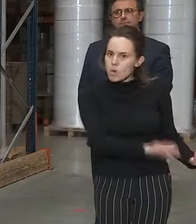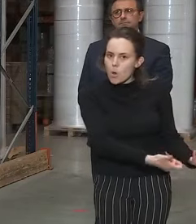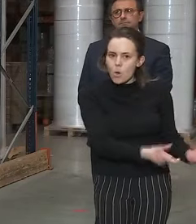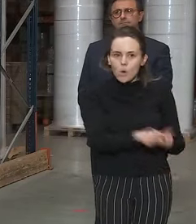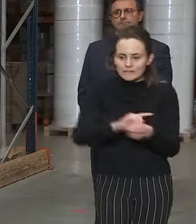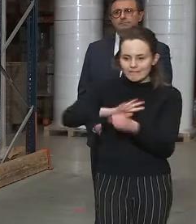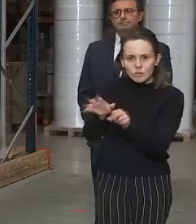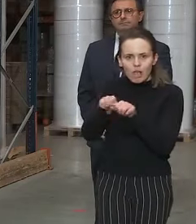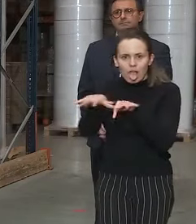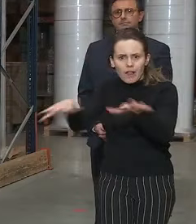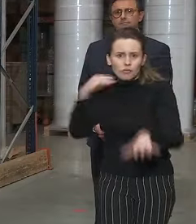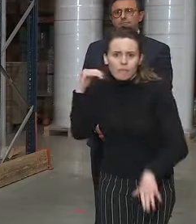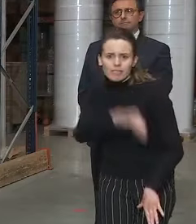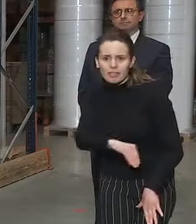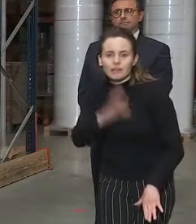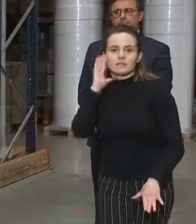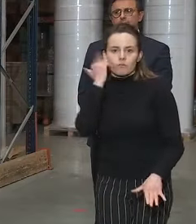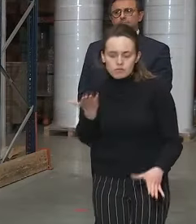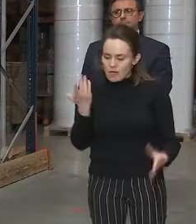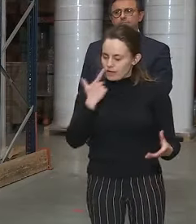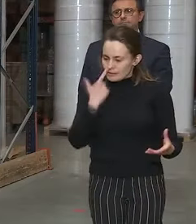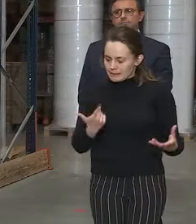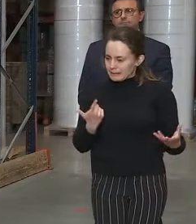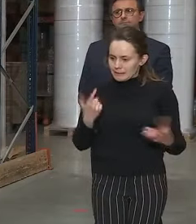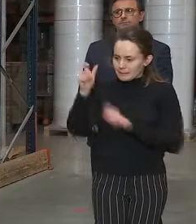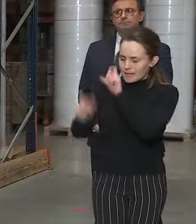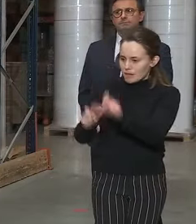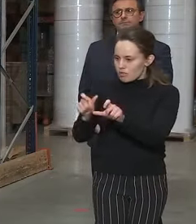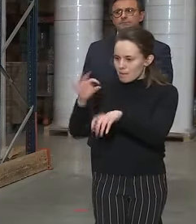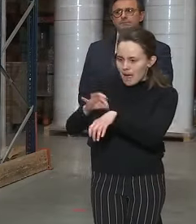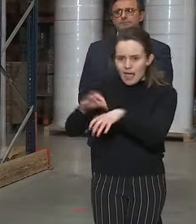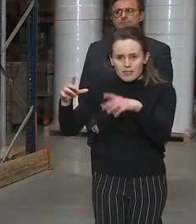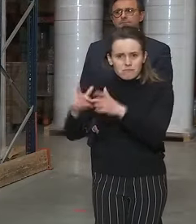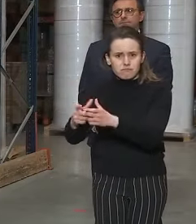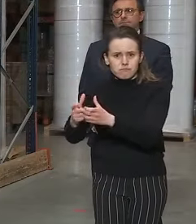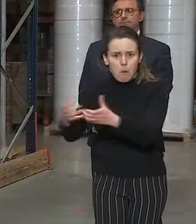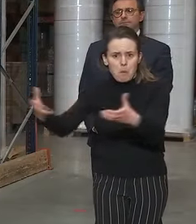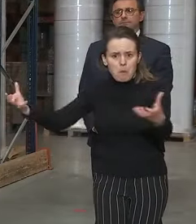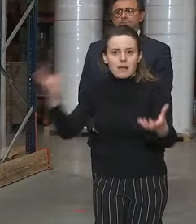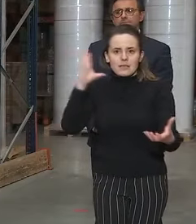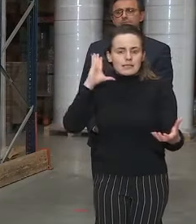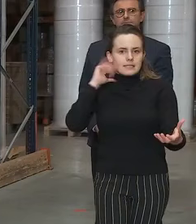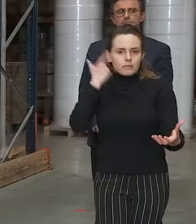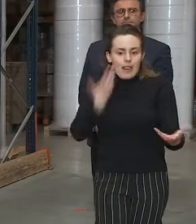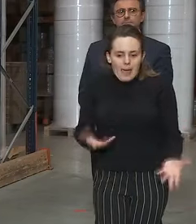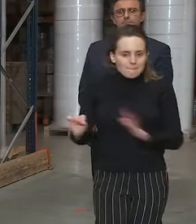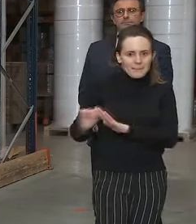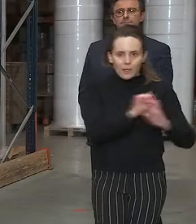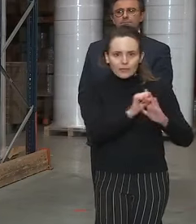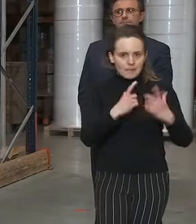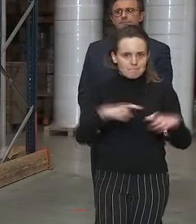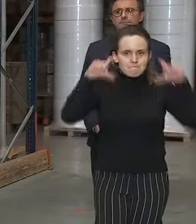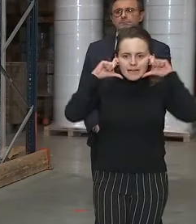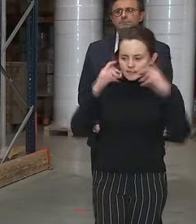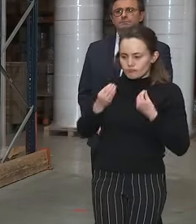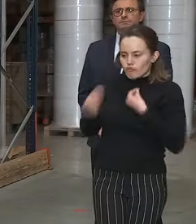de la propagation du virus, de cet afflux de personnes malades et des tensions sur le marché mondial. Donc ma priorité, c'est ça, c'est la stratégie